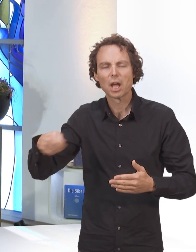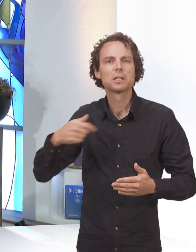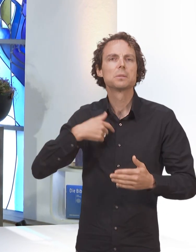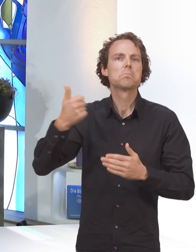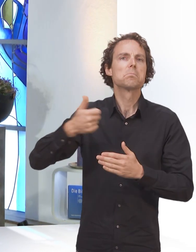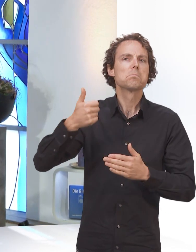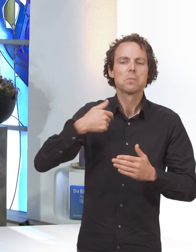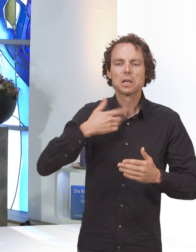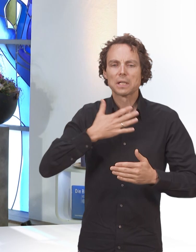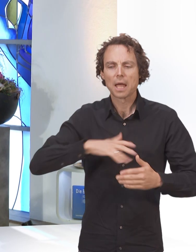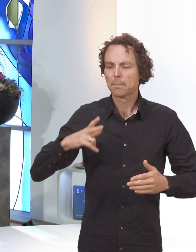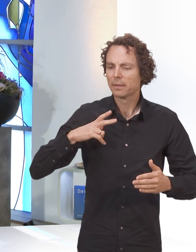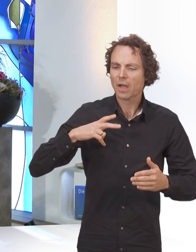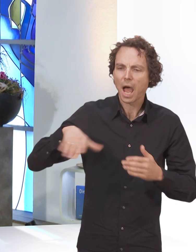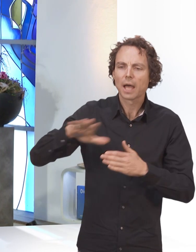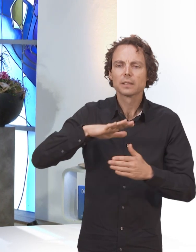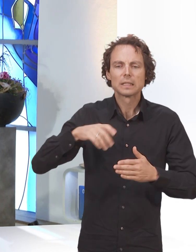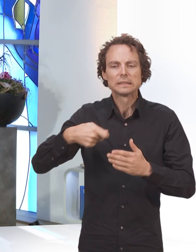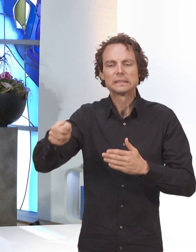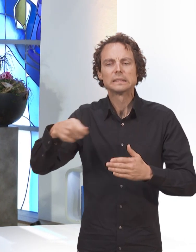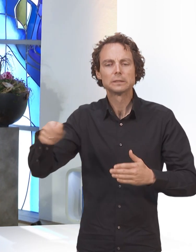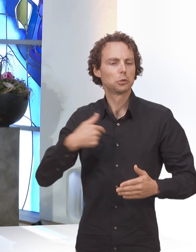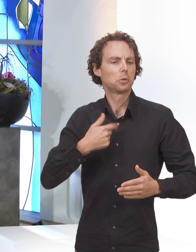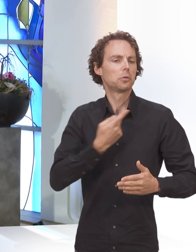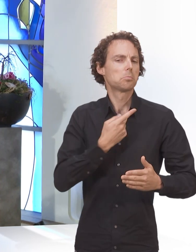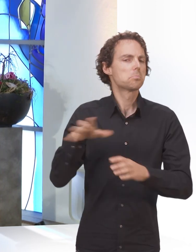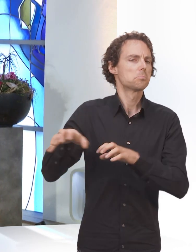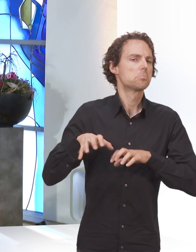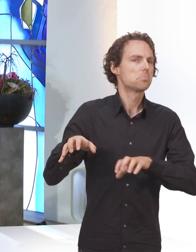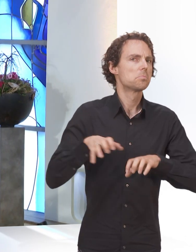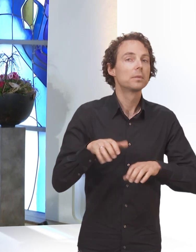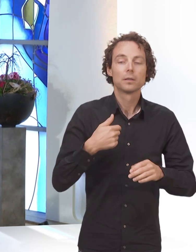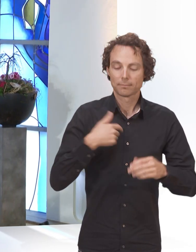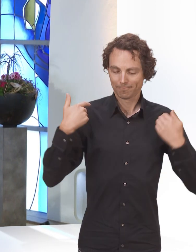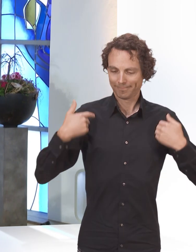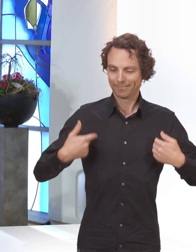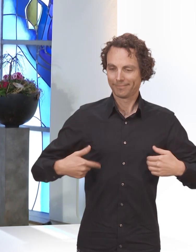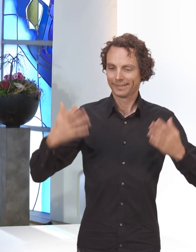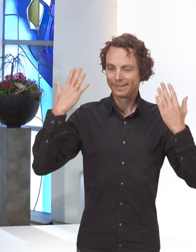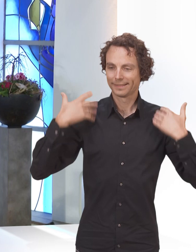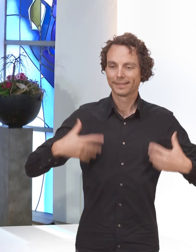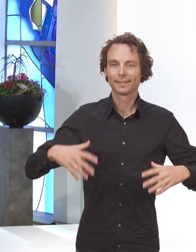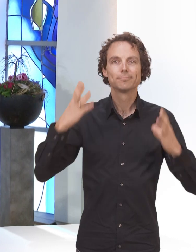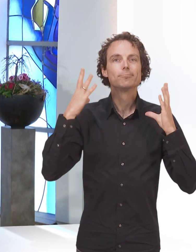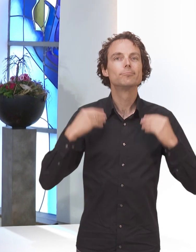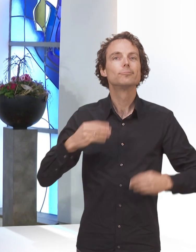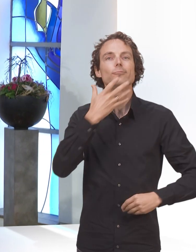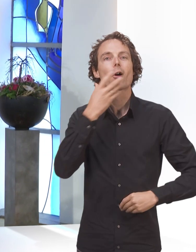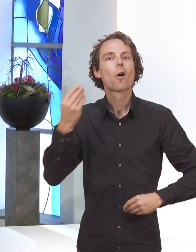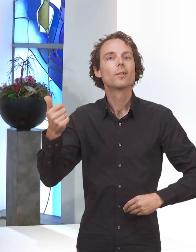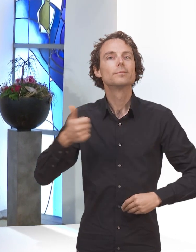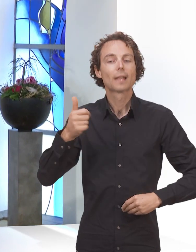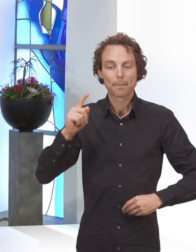Bereich streichen wir gerne den größten Teil für uns selbst ein. Unser Outfit ist tipptopp, aber unser Infit